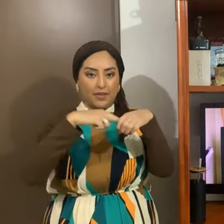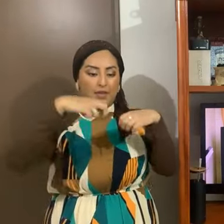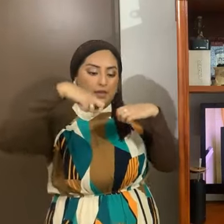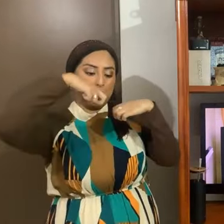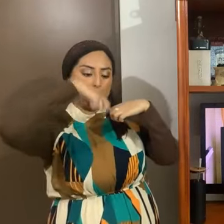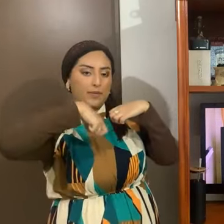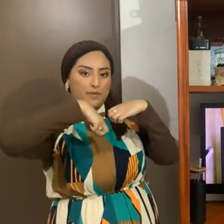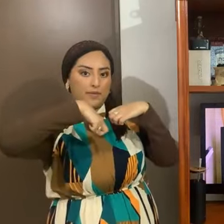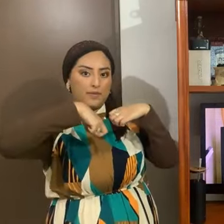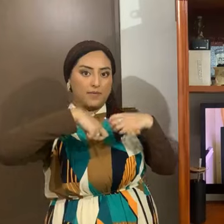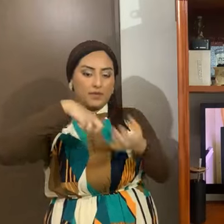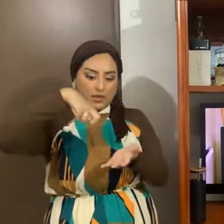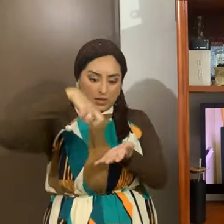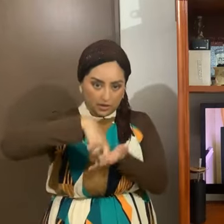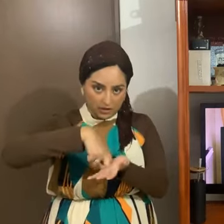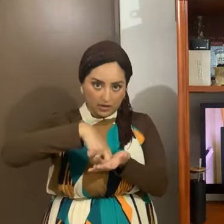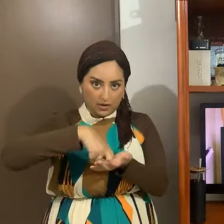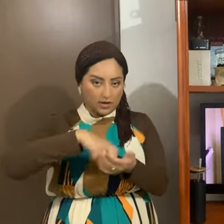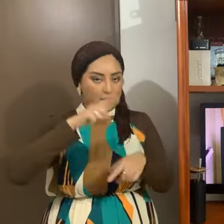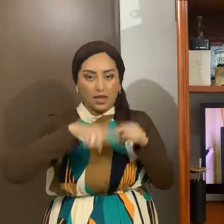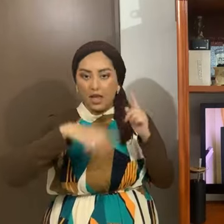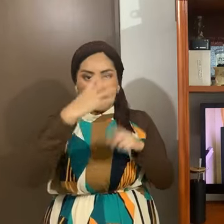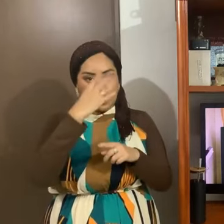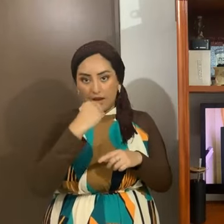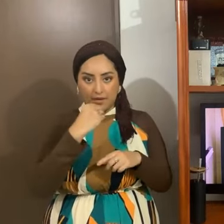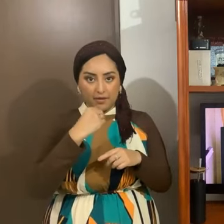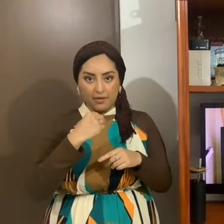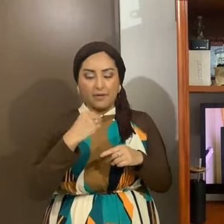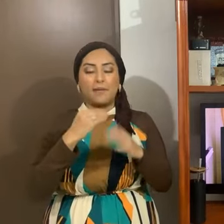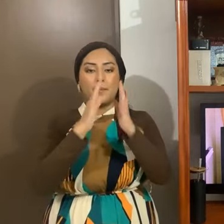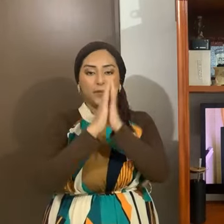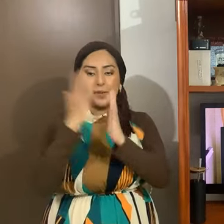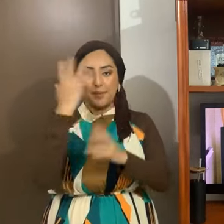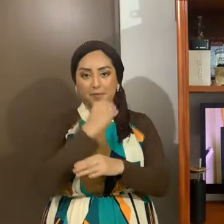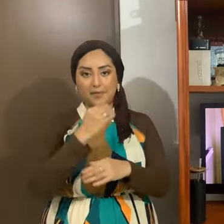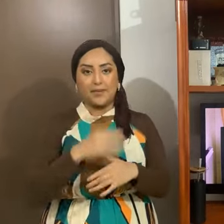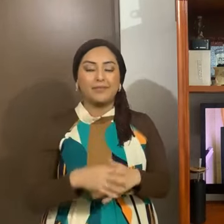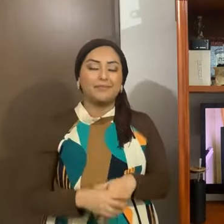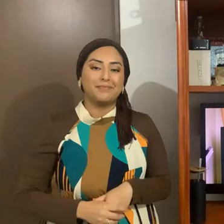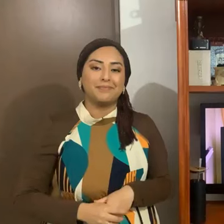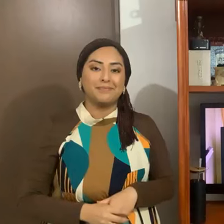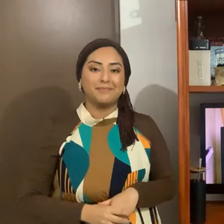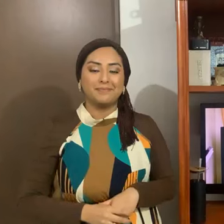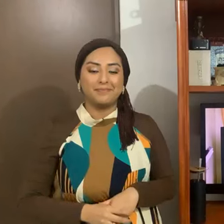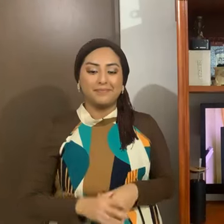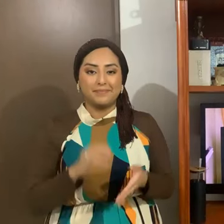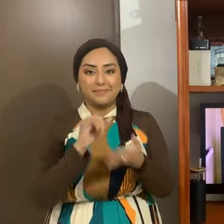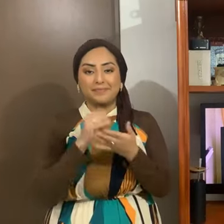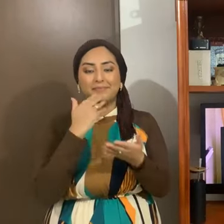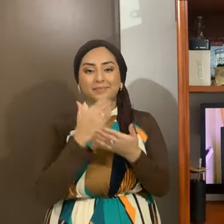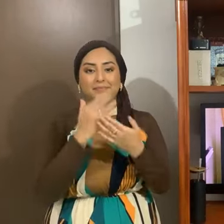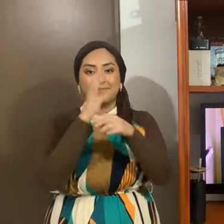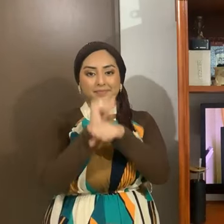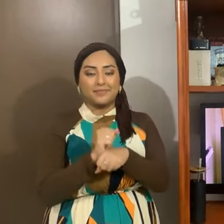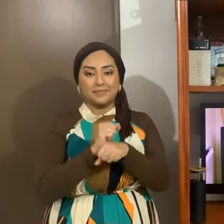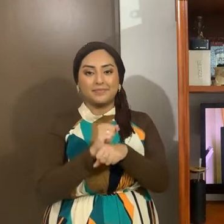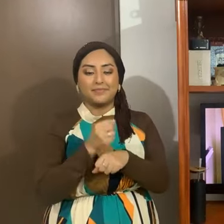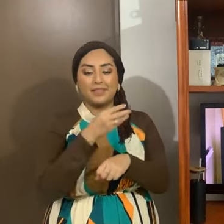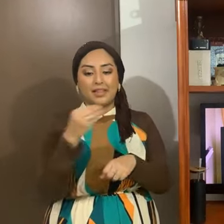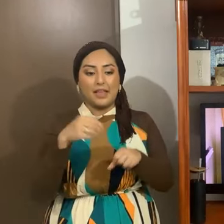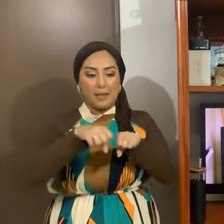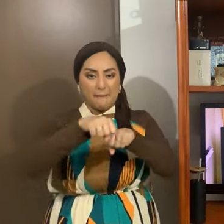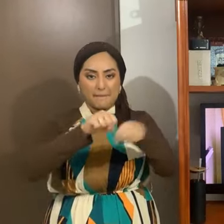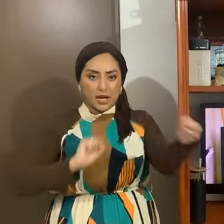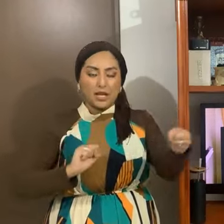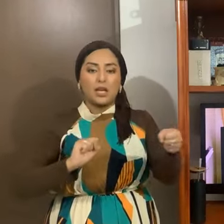cama, póstrate si puedes hacerlo. Y vas a ver que no te duermes y que oras bien bonito, ¿sí? Aleluya. Y eso es un buen hábito. Y rompe